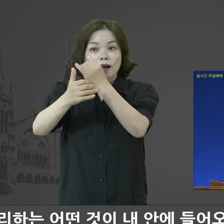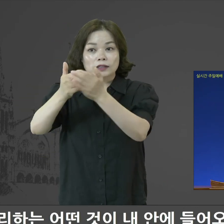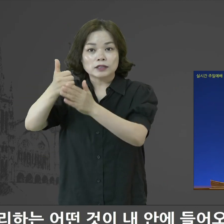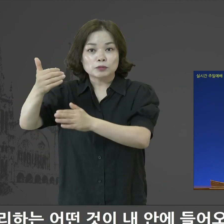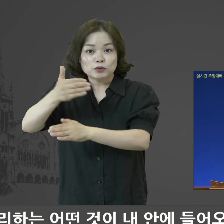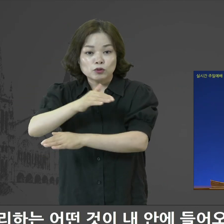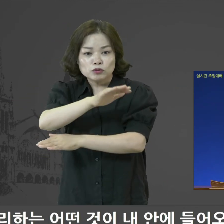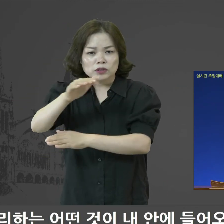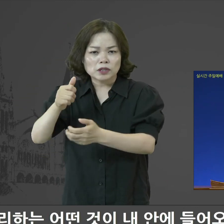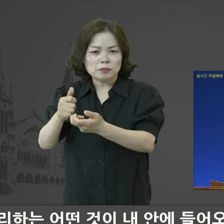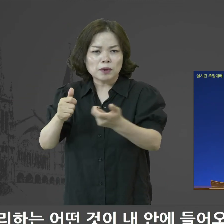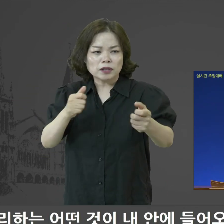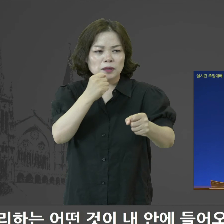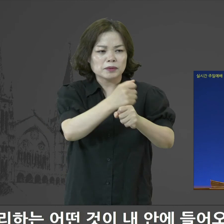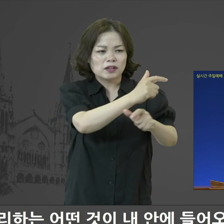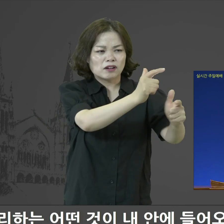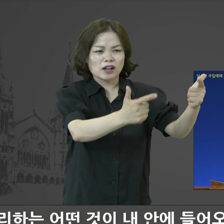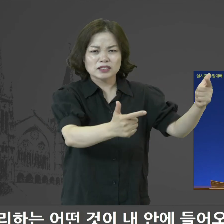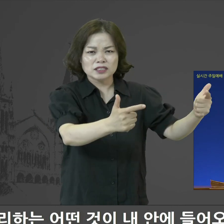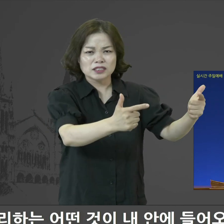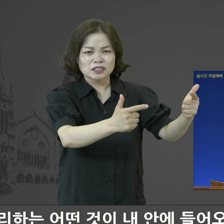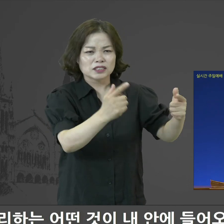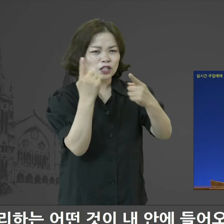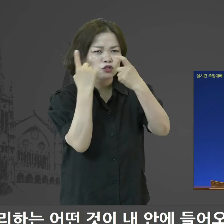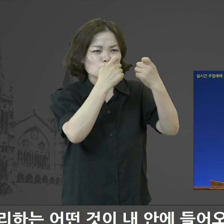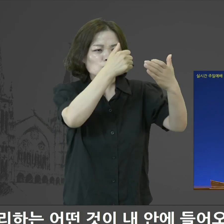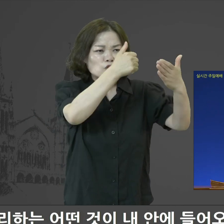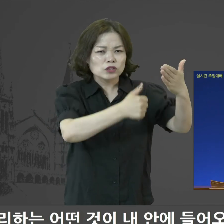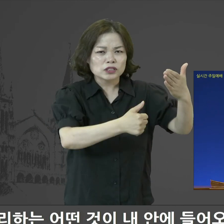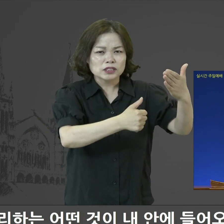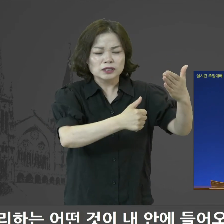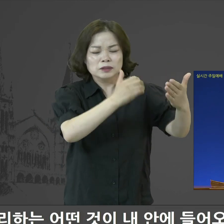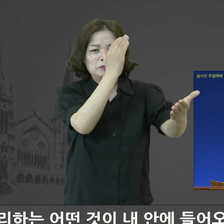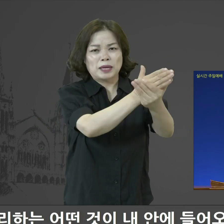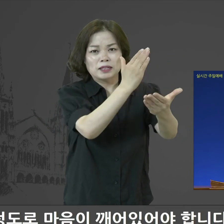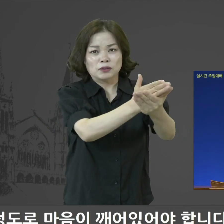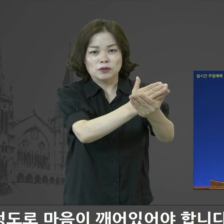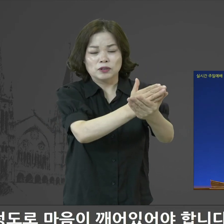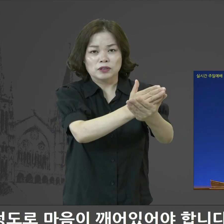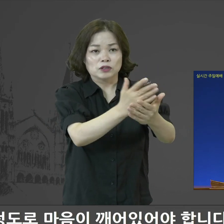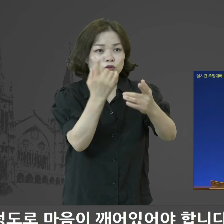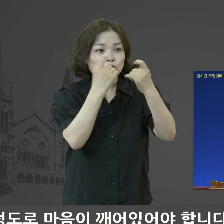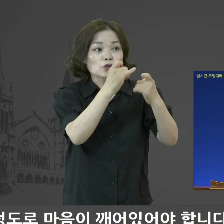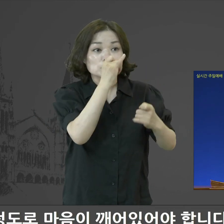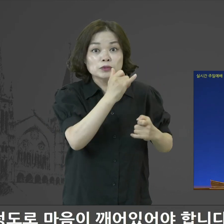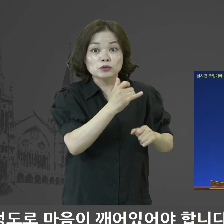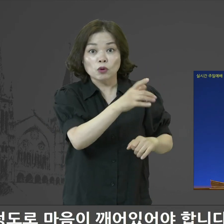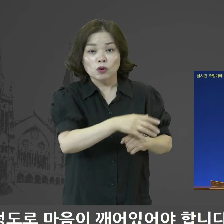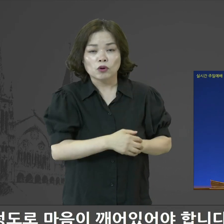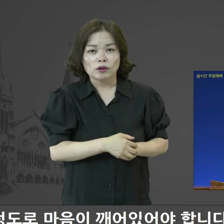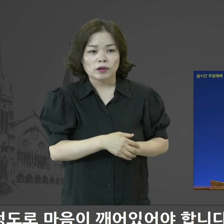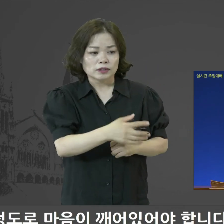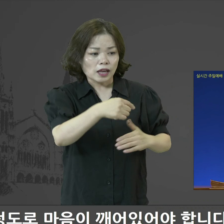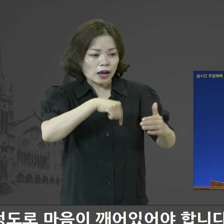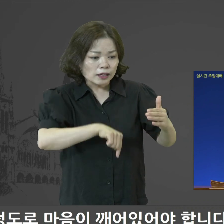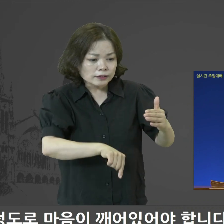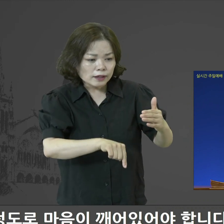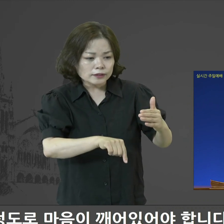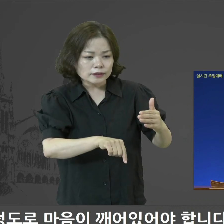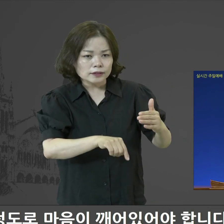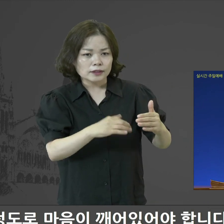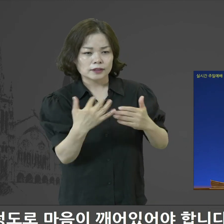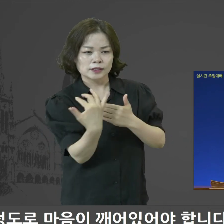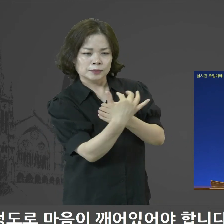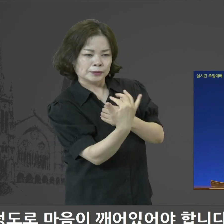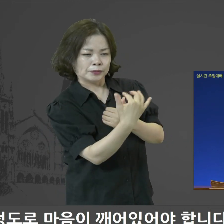하나님께로부터 우리를 멀게 만드는 요소가 내 안에 작동할 때 처음에는 나도 모르는 사이에 들어옵니다. 걔네들이 내 안에 들어와서 자리를